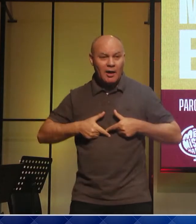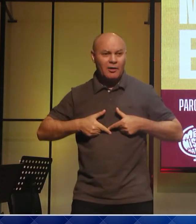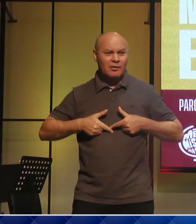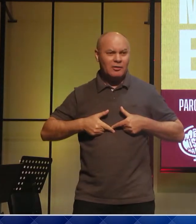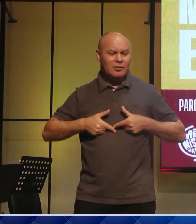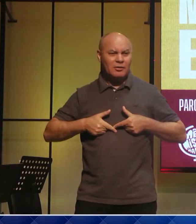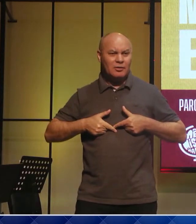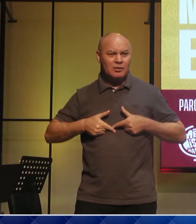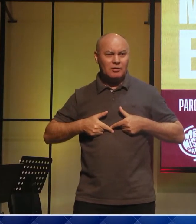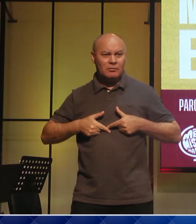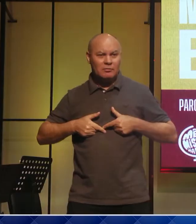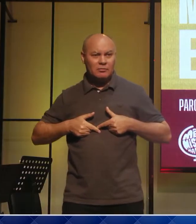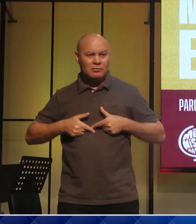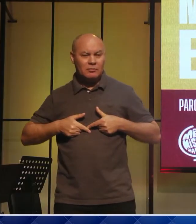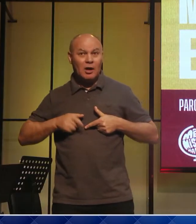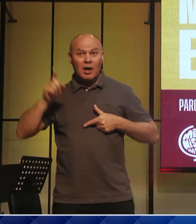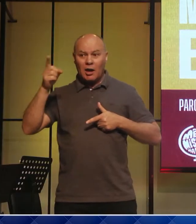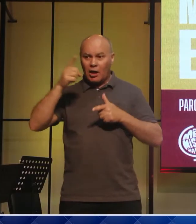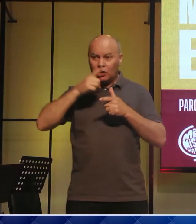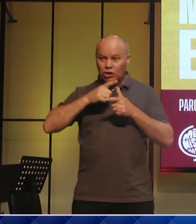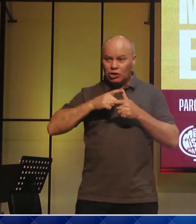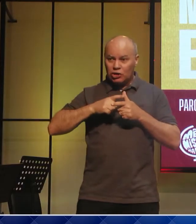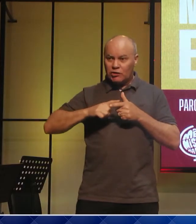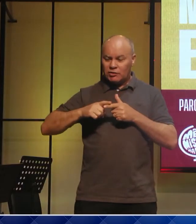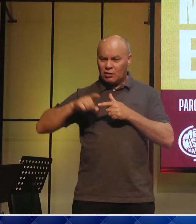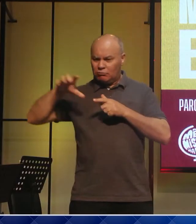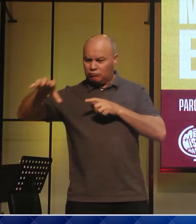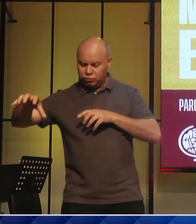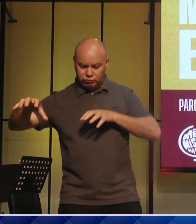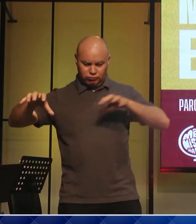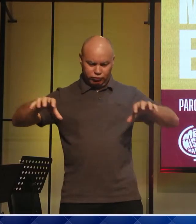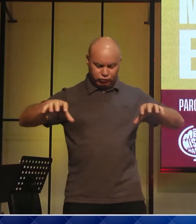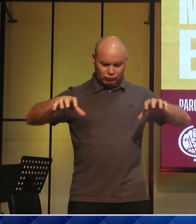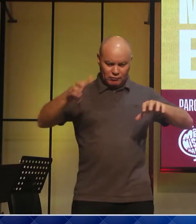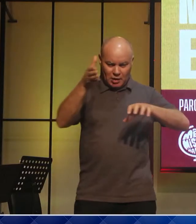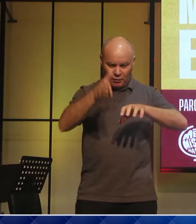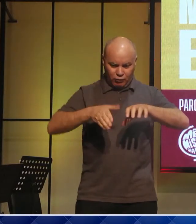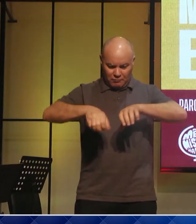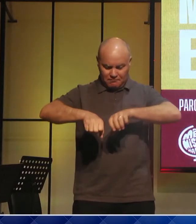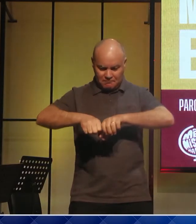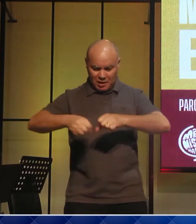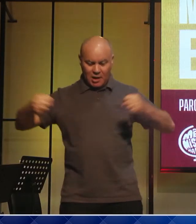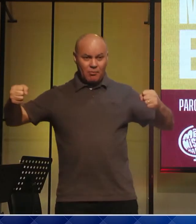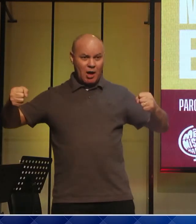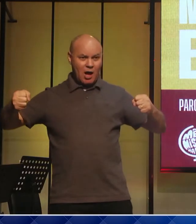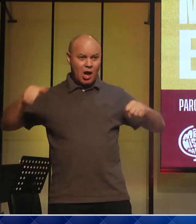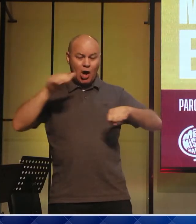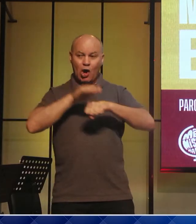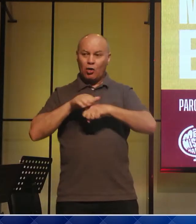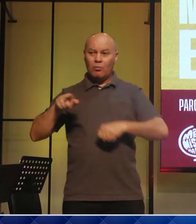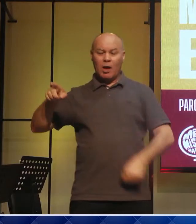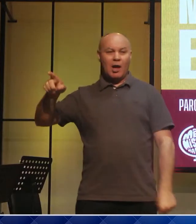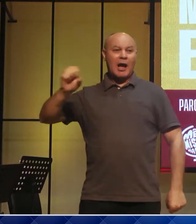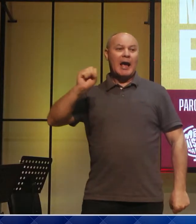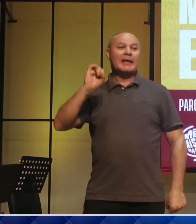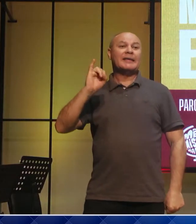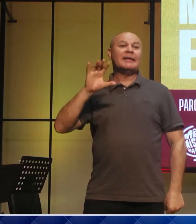e do reino do sul foi culpa dos assírios.